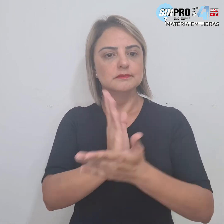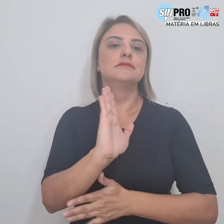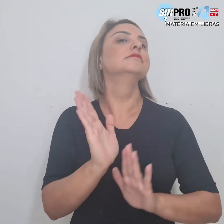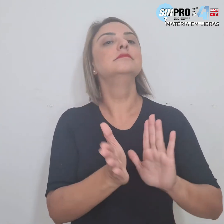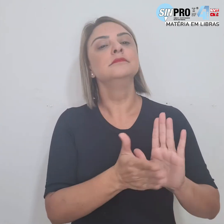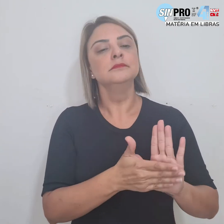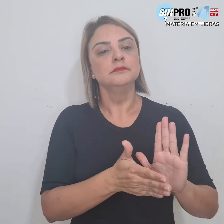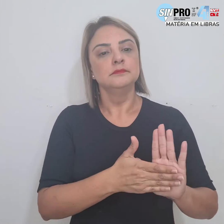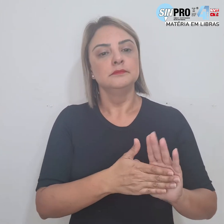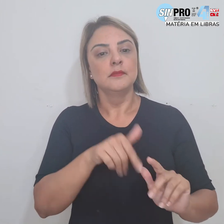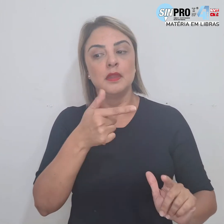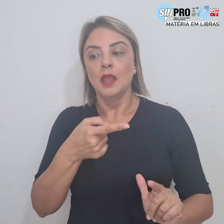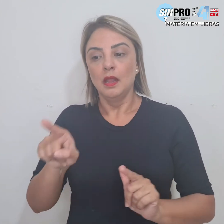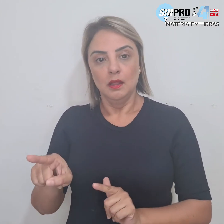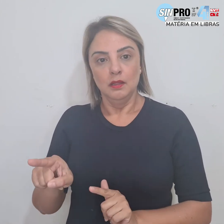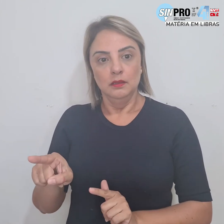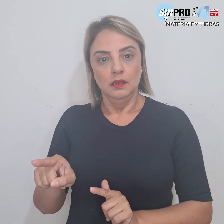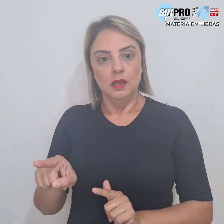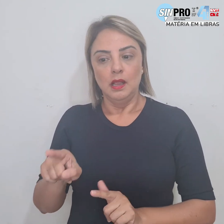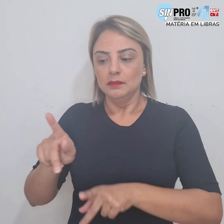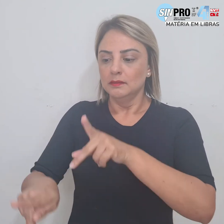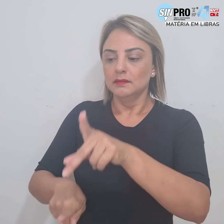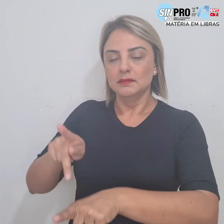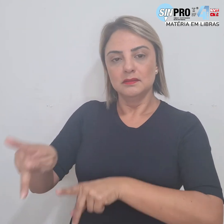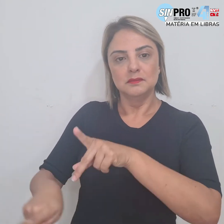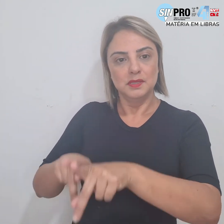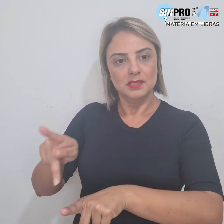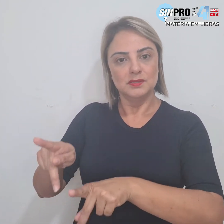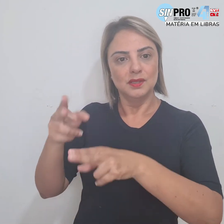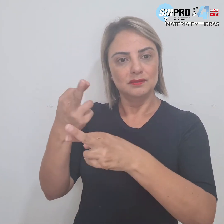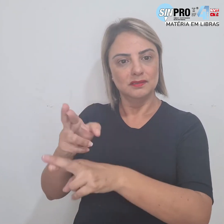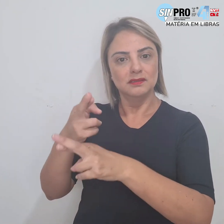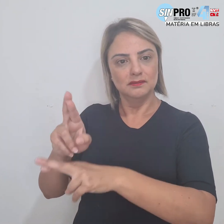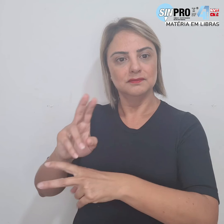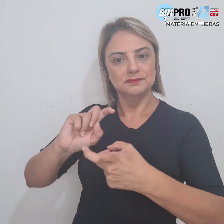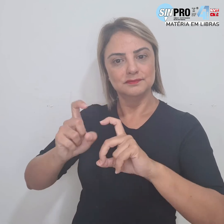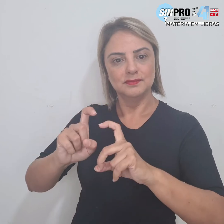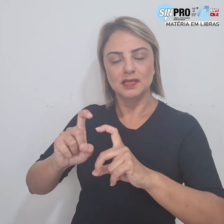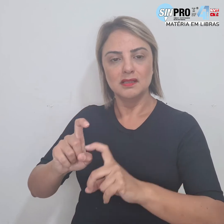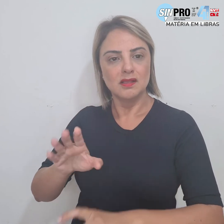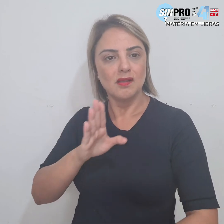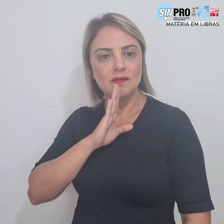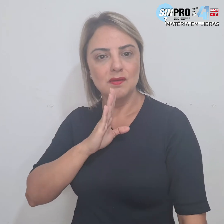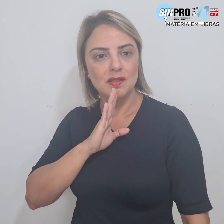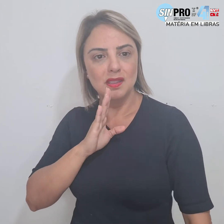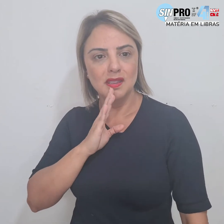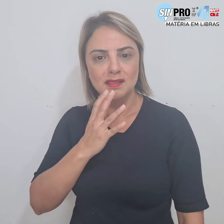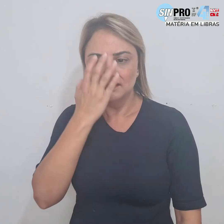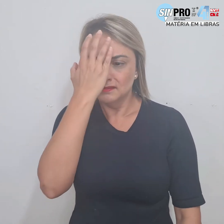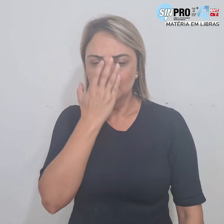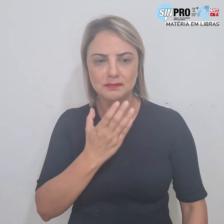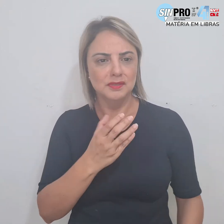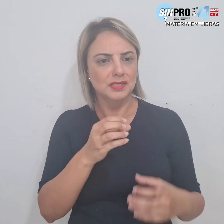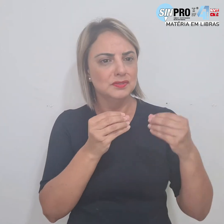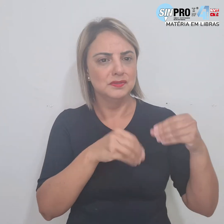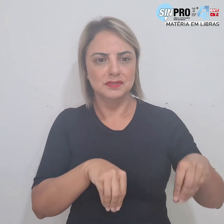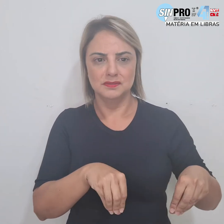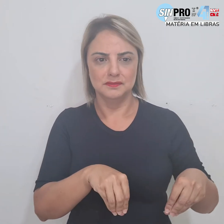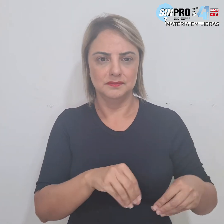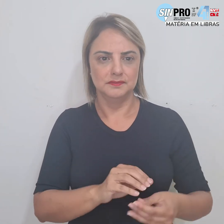aprovação da proposta. Na outra ponta, o povo, que da reforma administrativa só conhecerá os graves prejuízos.